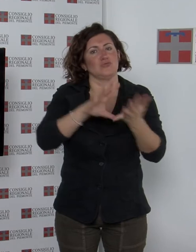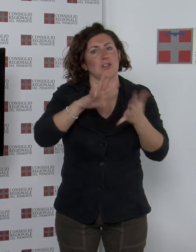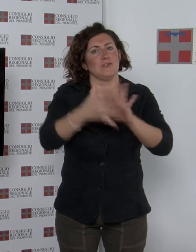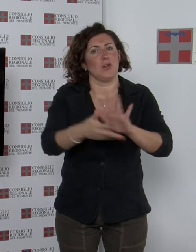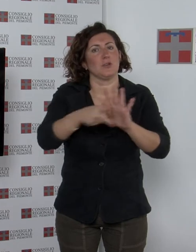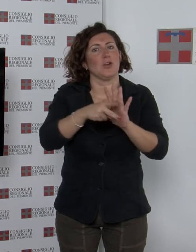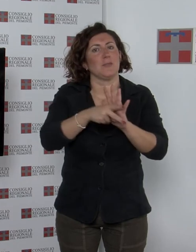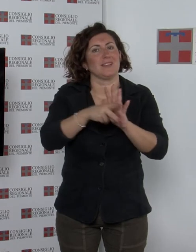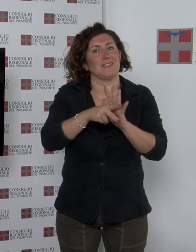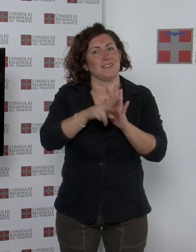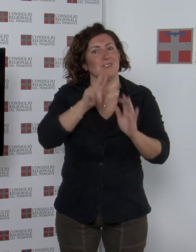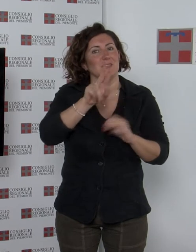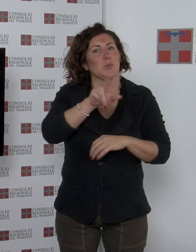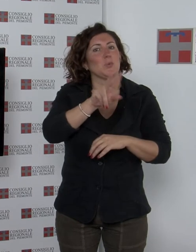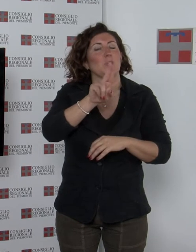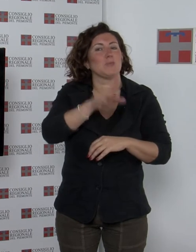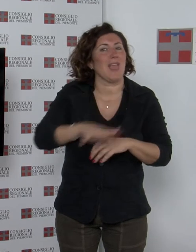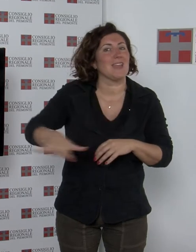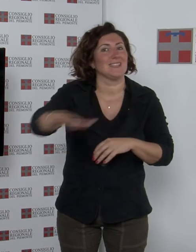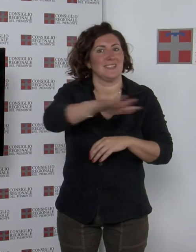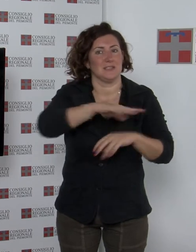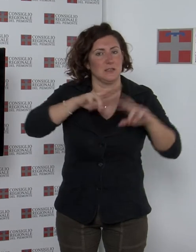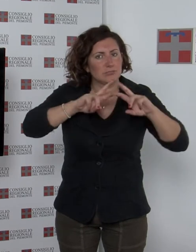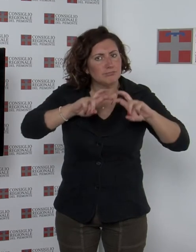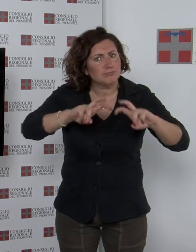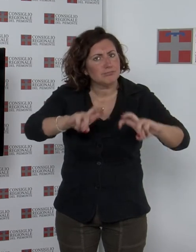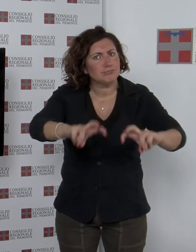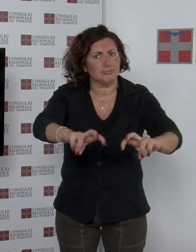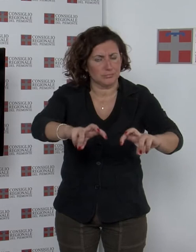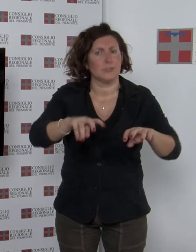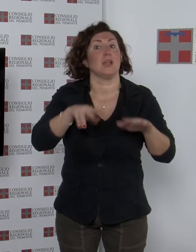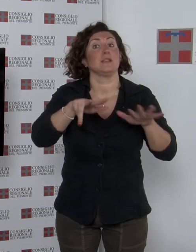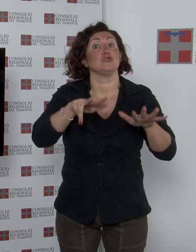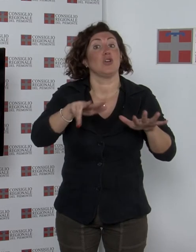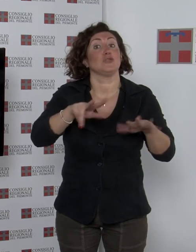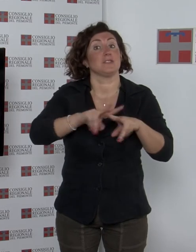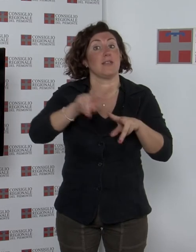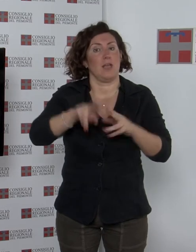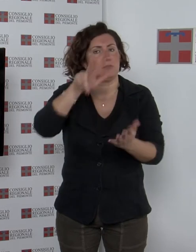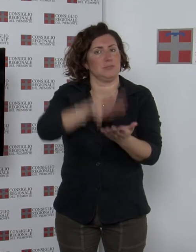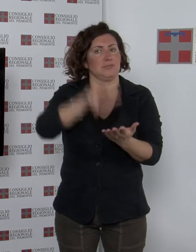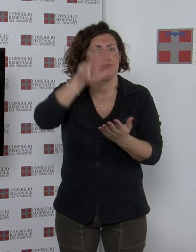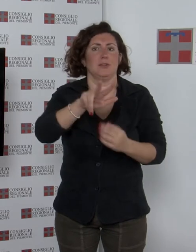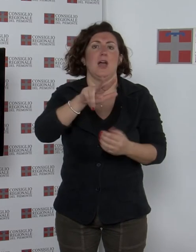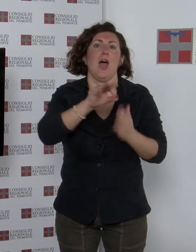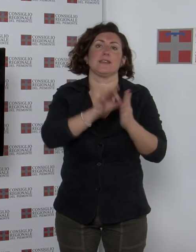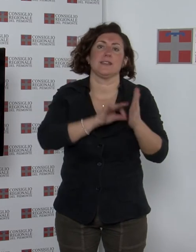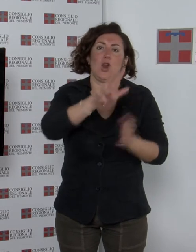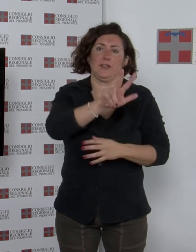sull'urbanistica giungendo nella seduta del 18 settembre all'approvazione degli articoli 3 e 4 il 19 settembre la seduta è stata